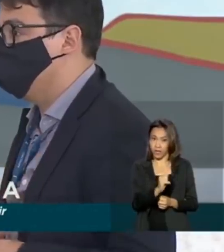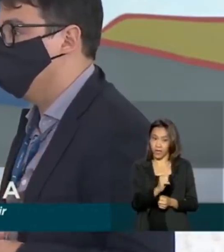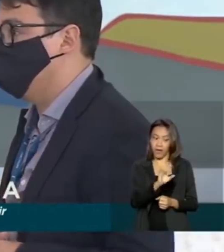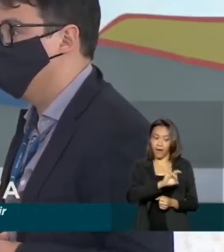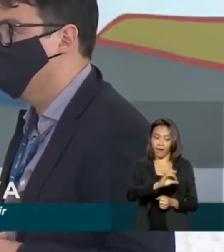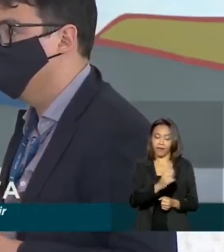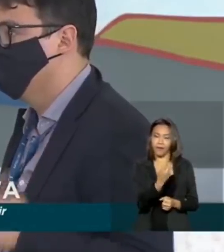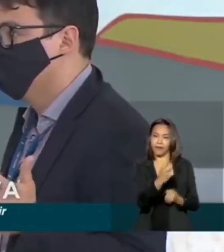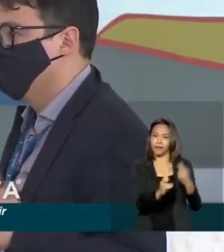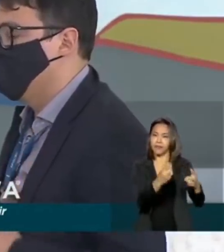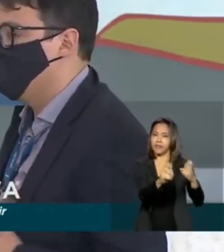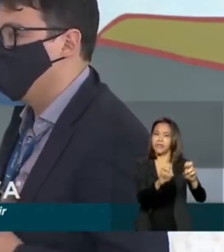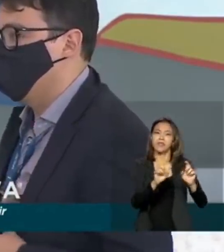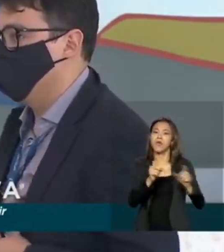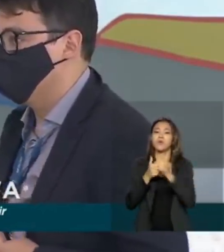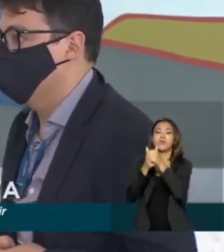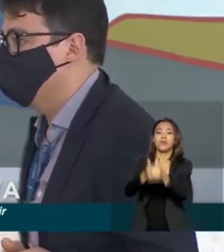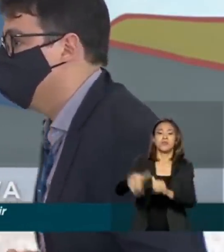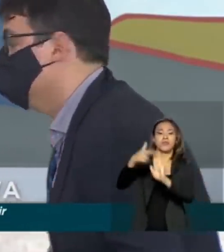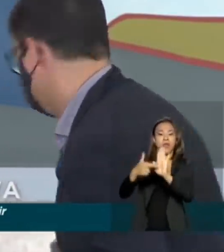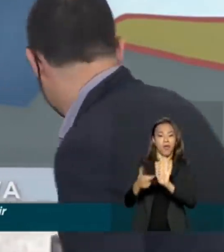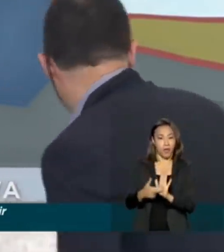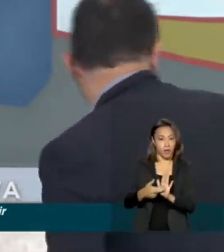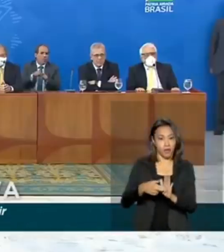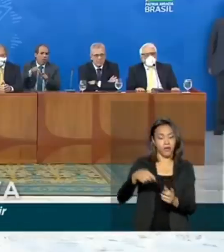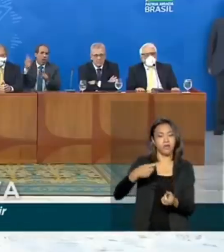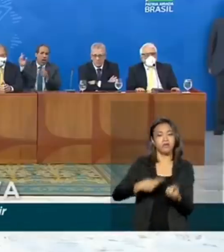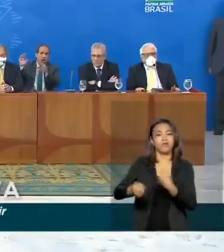com o mercado externo, como ocorre hoje. Obrigado.